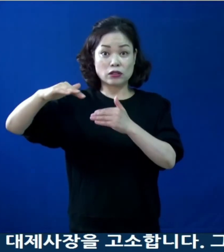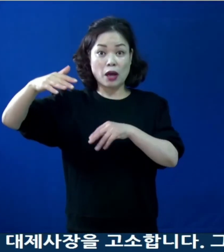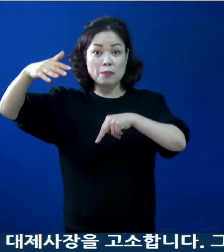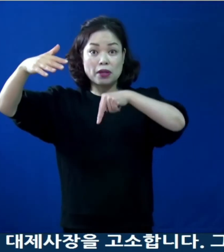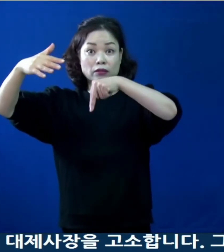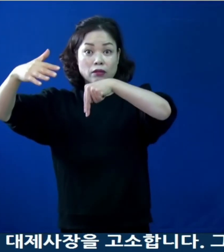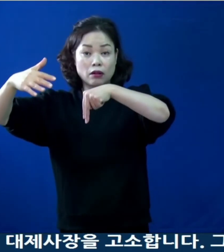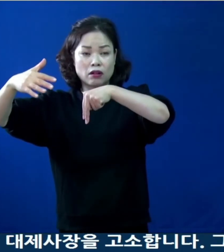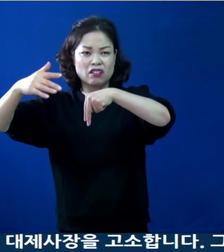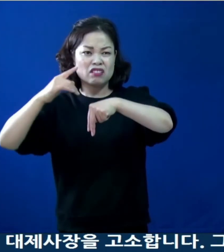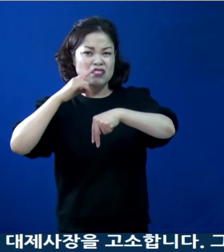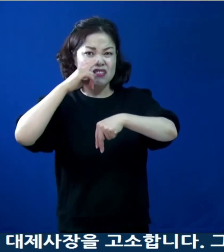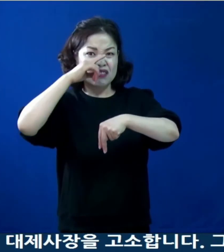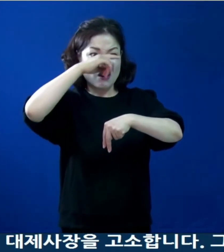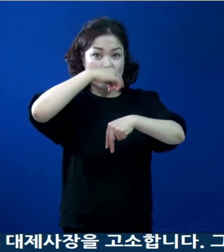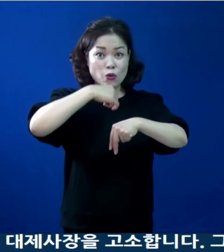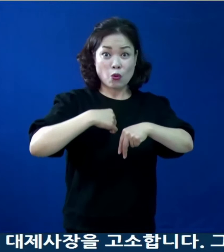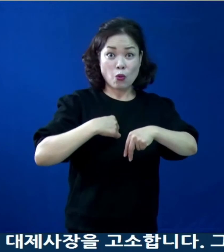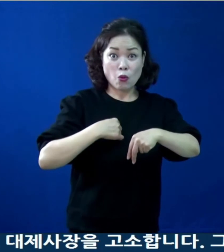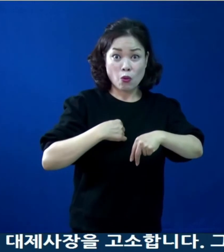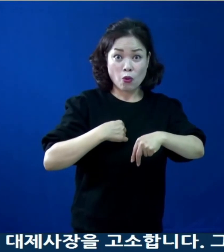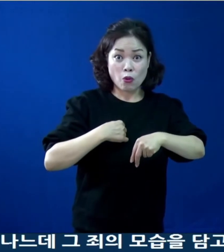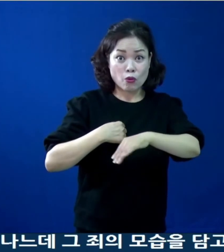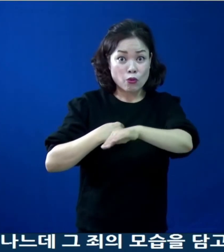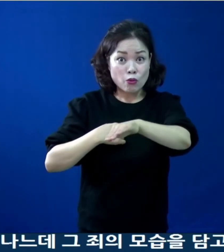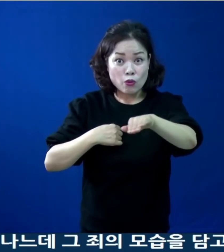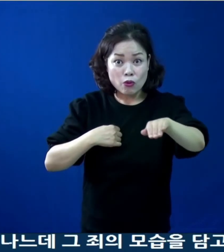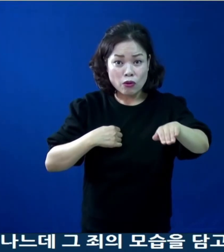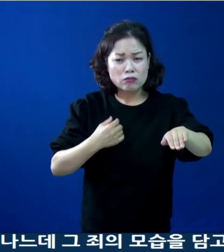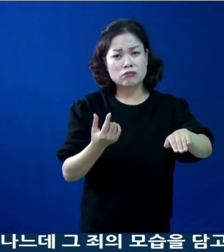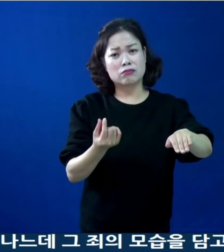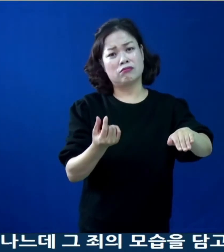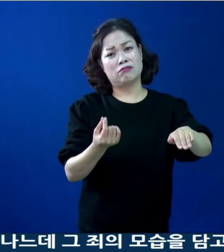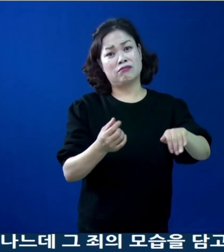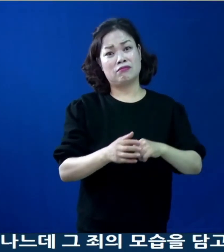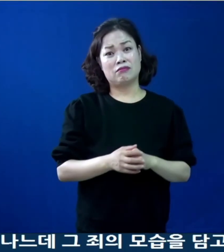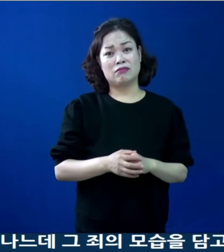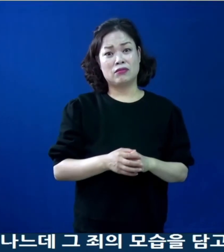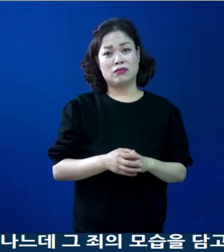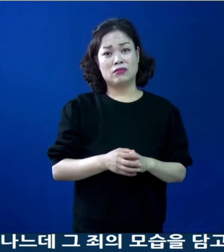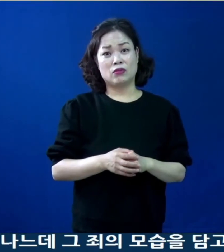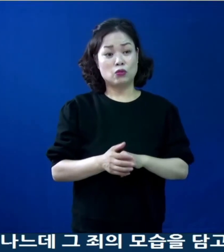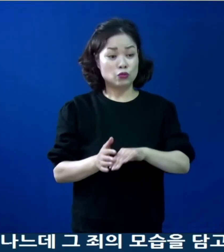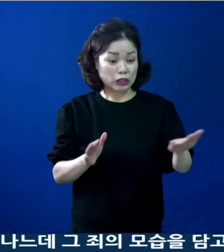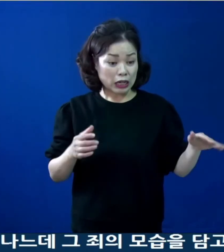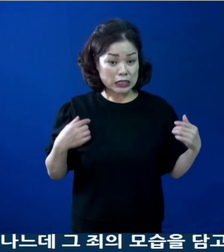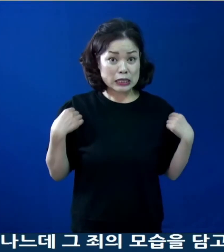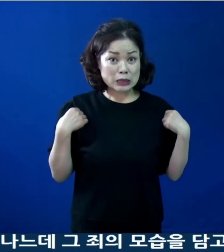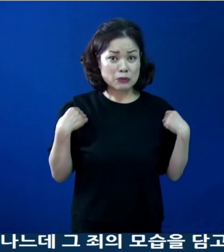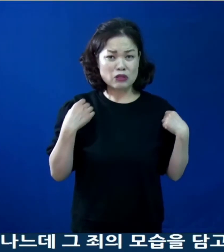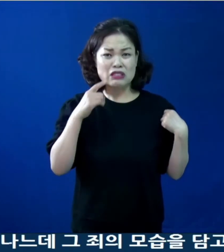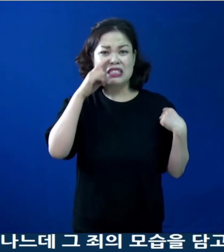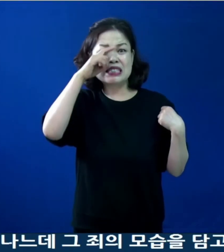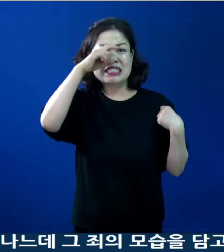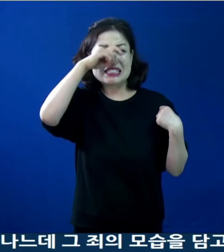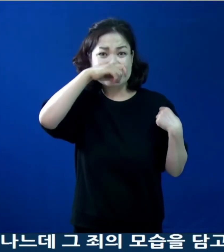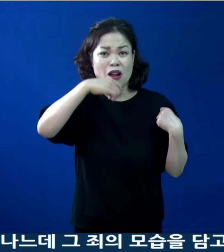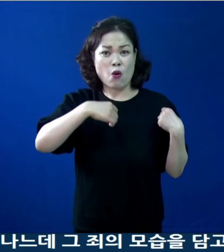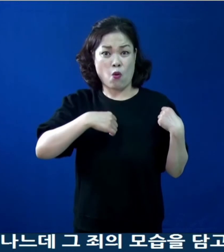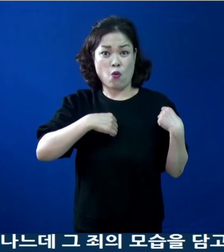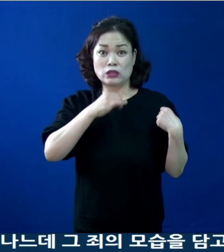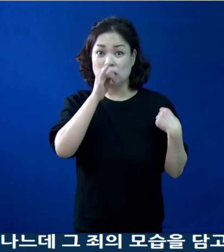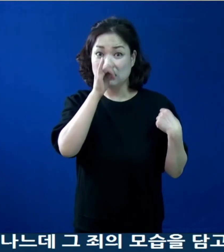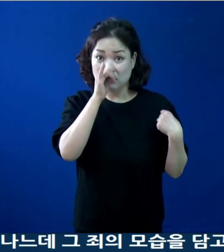있는지라. 더러운 옷을 입었다. 우리도 그럴 것 같아요. 우리가 입은 옷이 더러운 옷들이